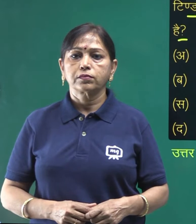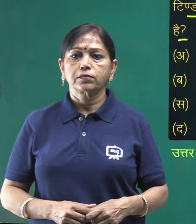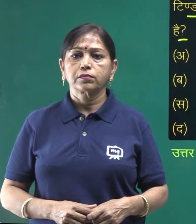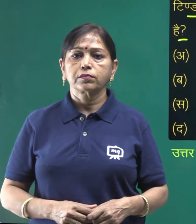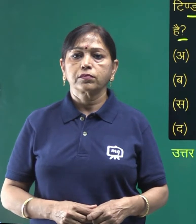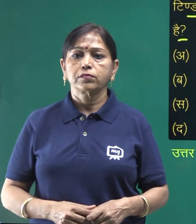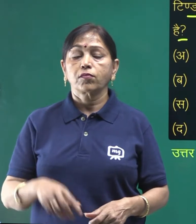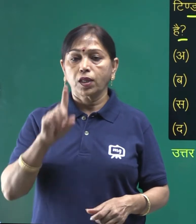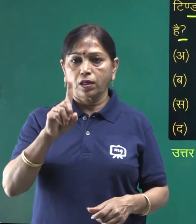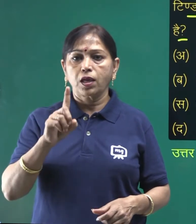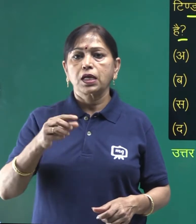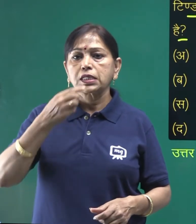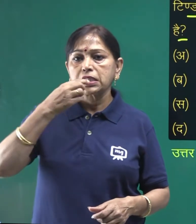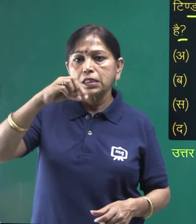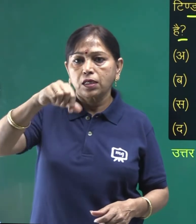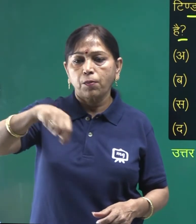1 नमक का घोल,